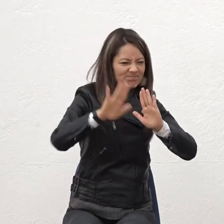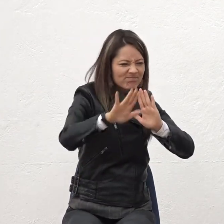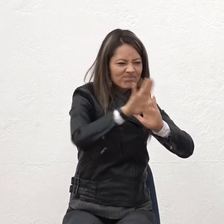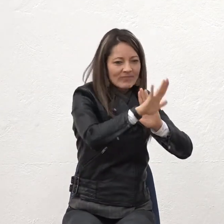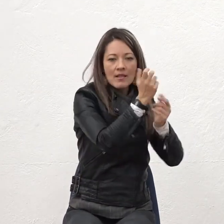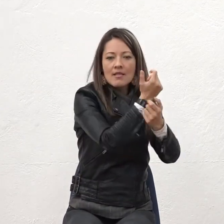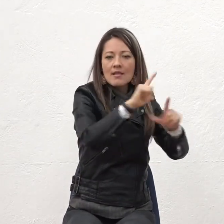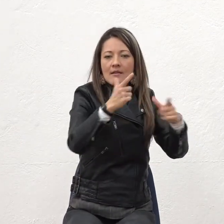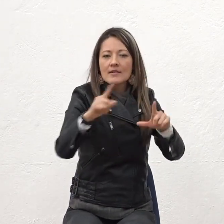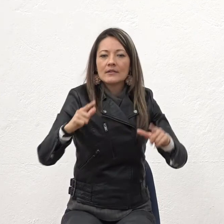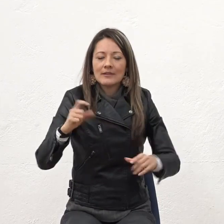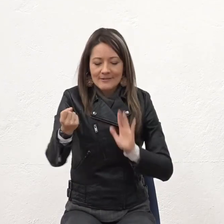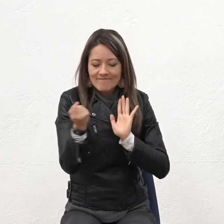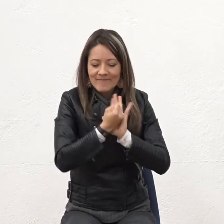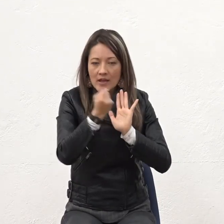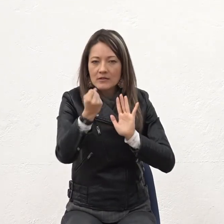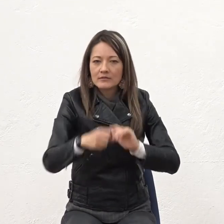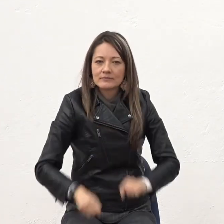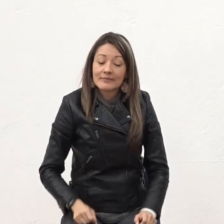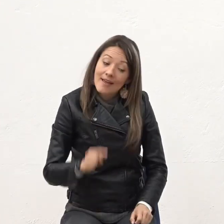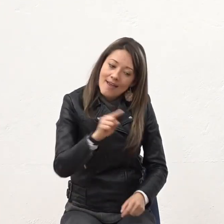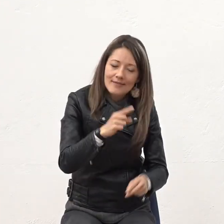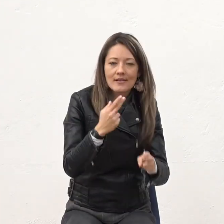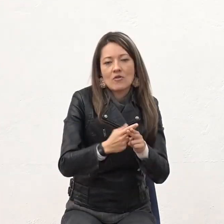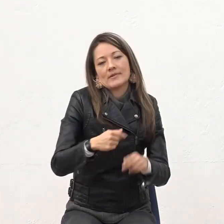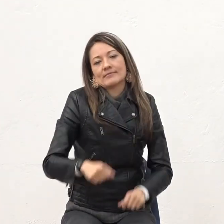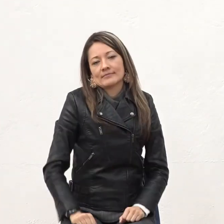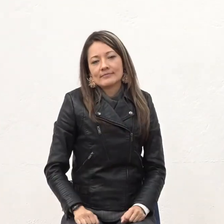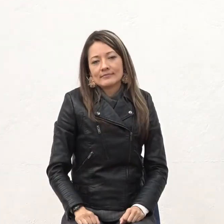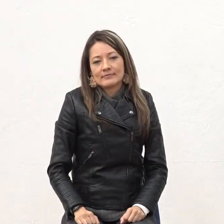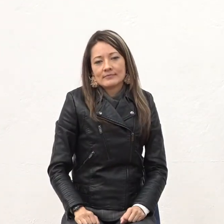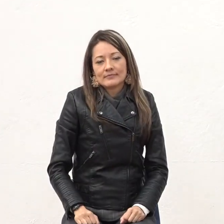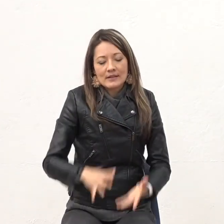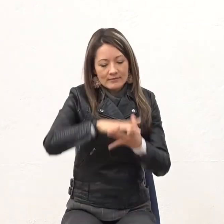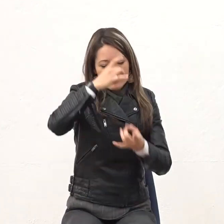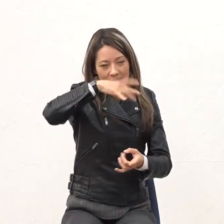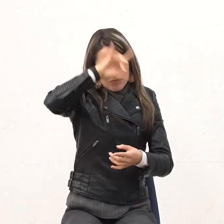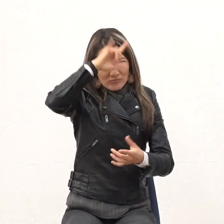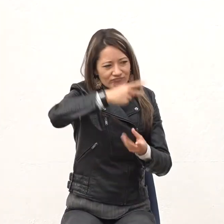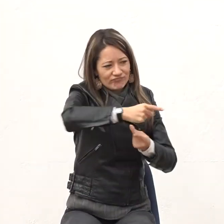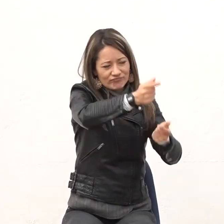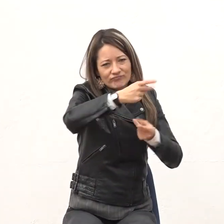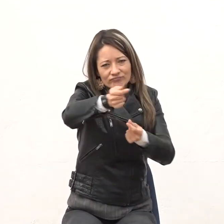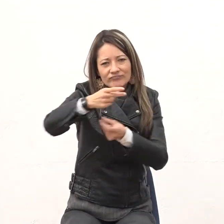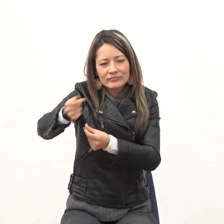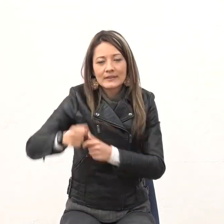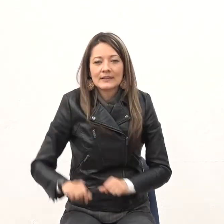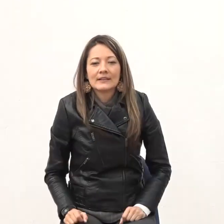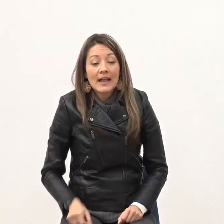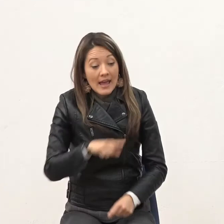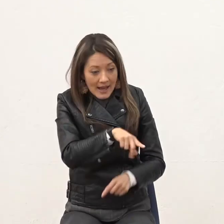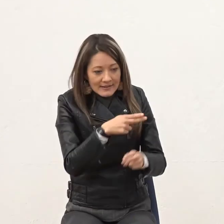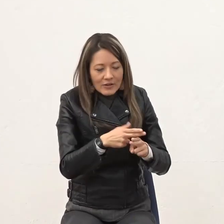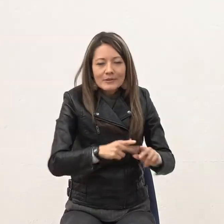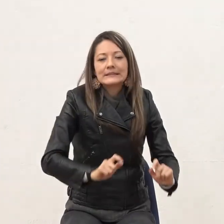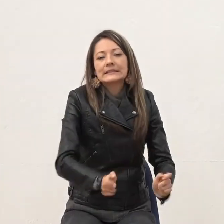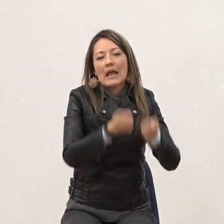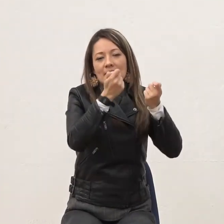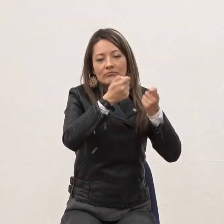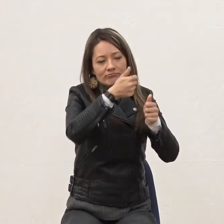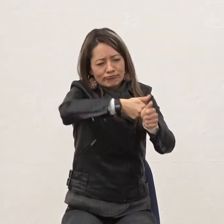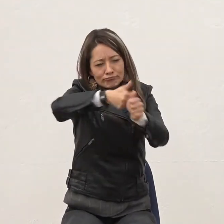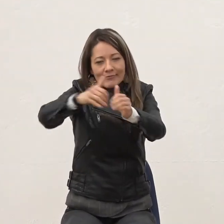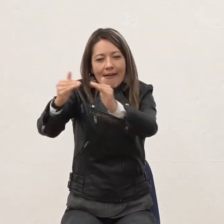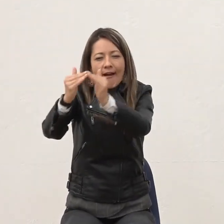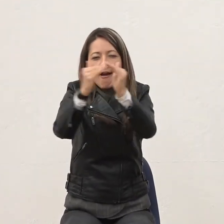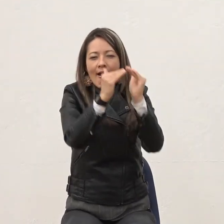fuimos sellados. Es en ese nombre que los demonios van a huir. Y en ese nombre la salvación llegará a cada